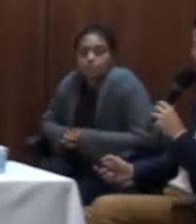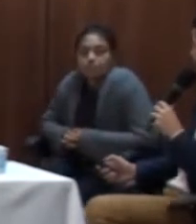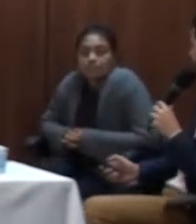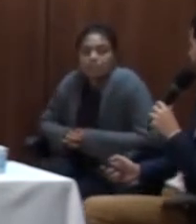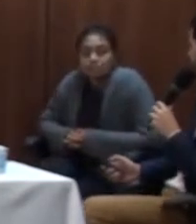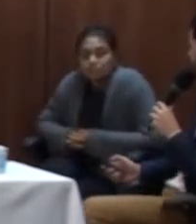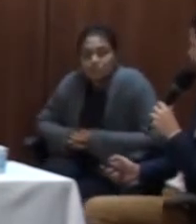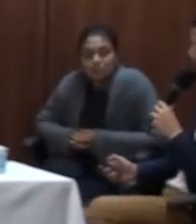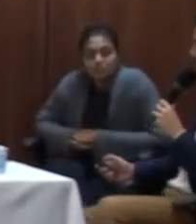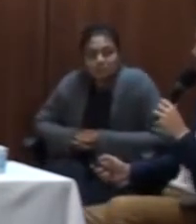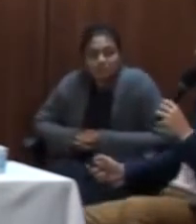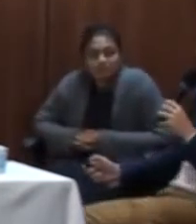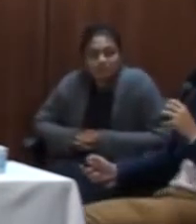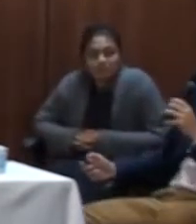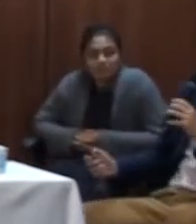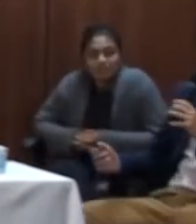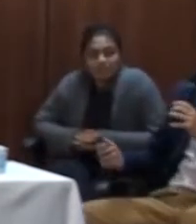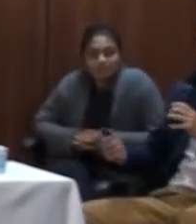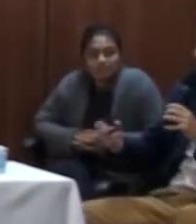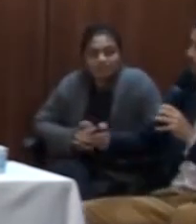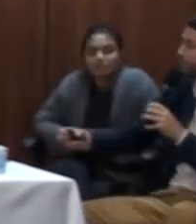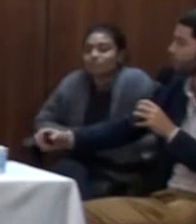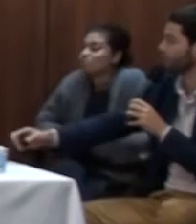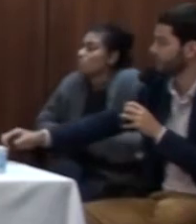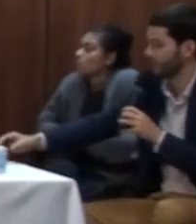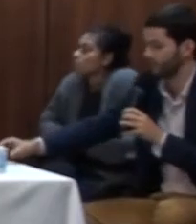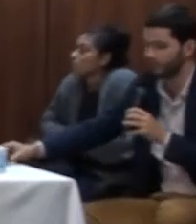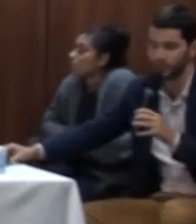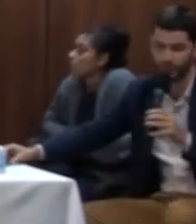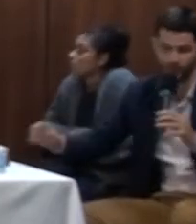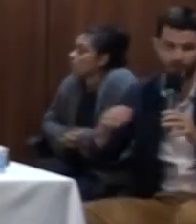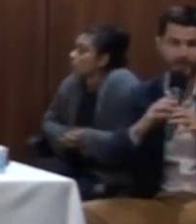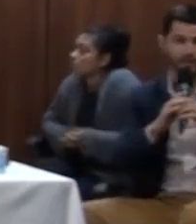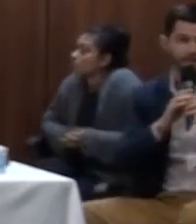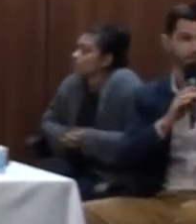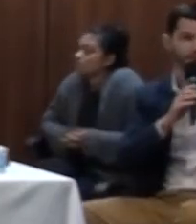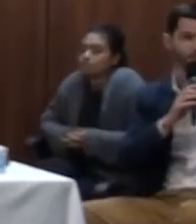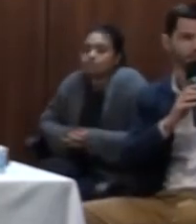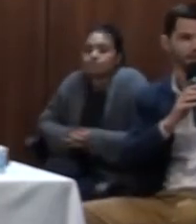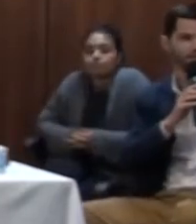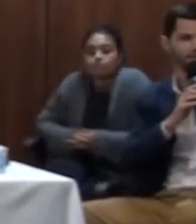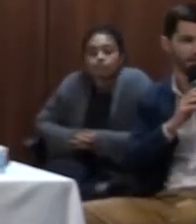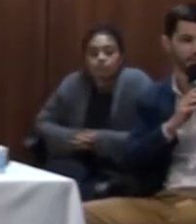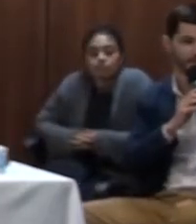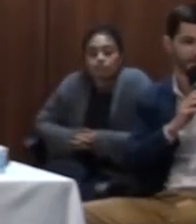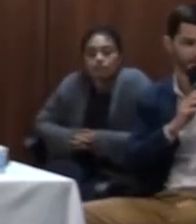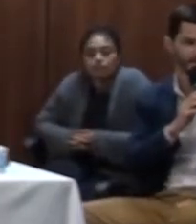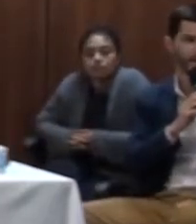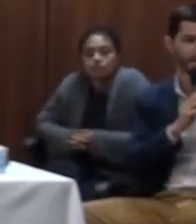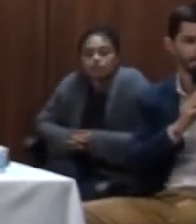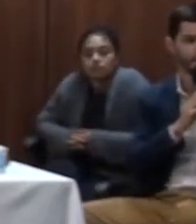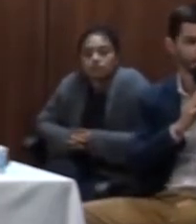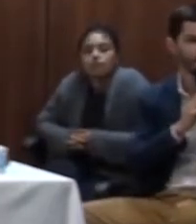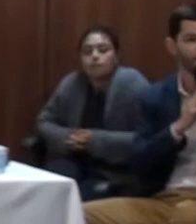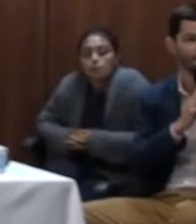Você quer falar essa parte? Tá, vou passar para a Thaís falar essa parte. Esse é um outro problema que a gente identificou, que foi contemplado na fala do André,